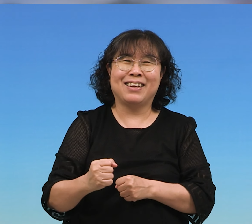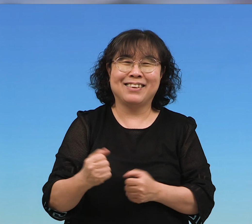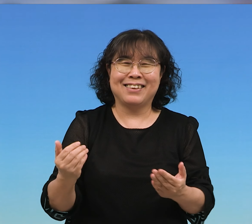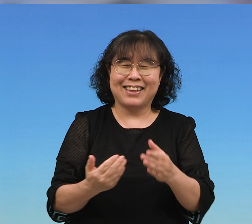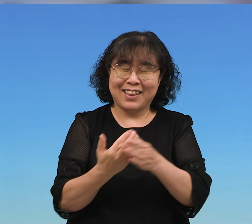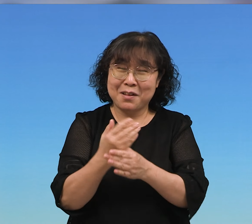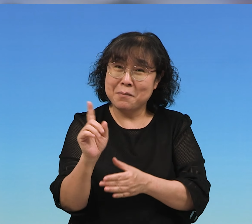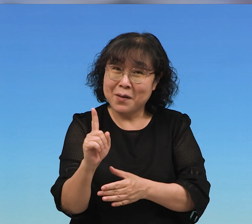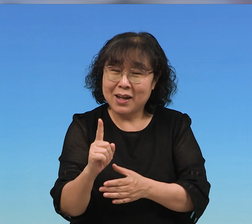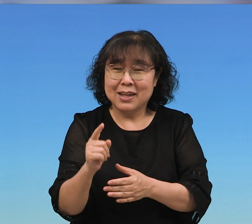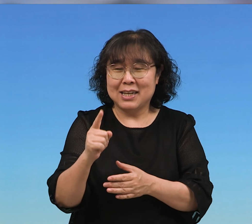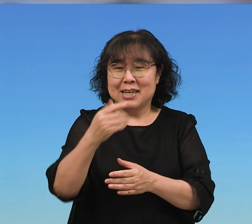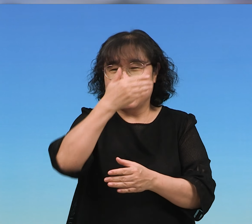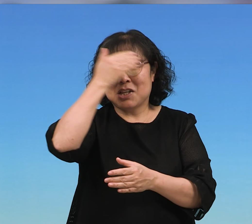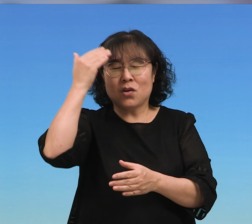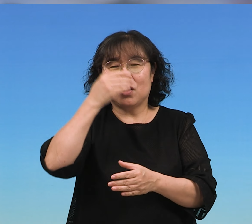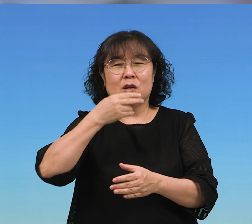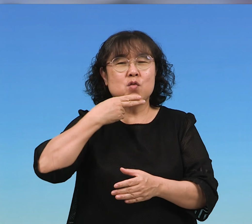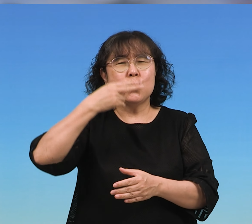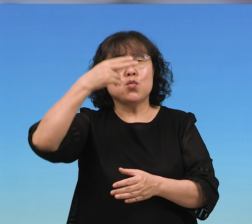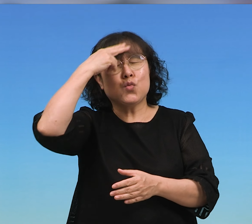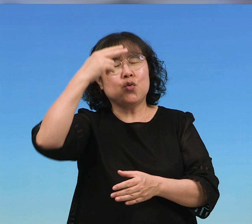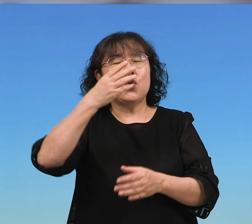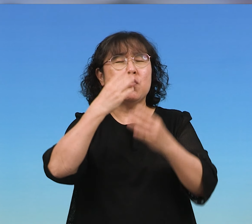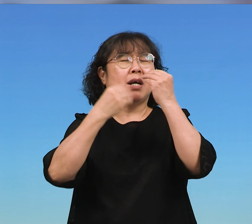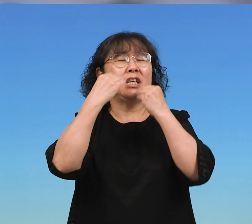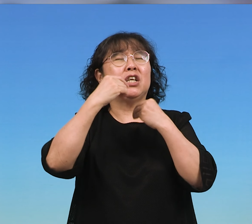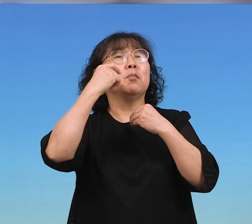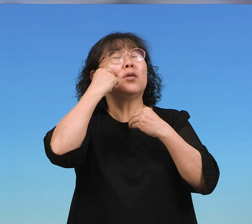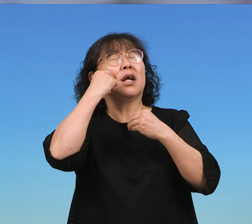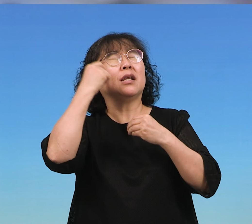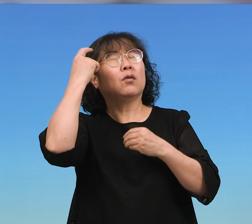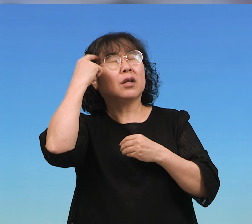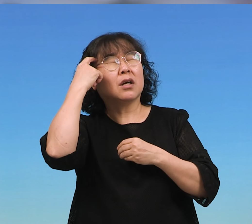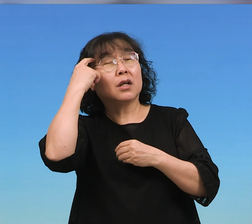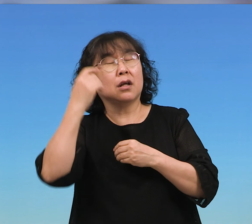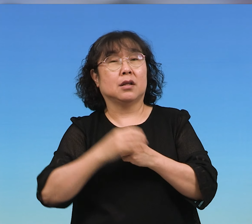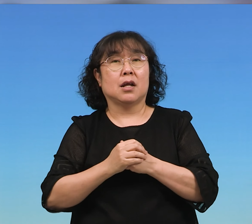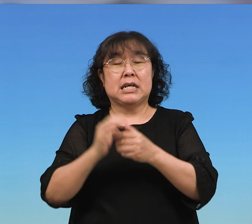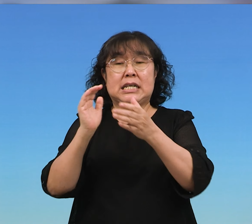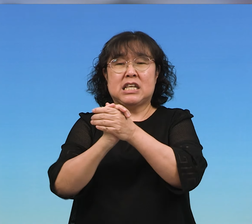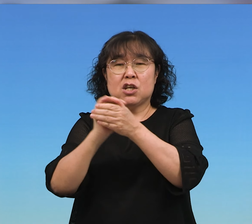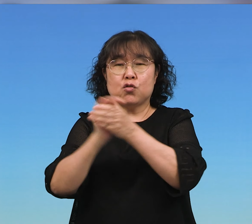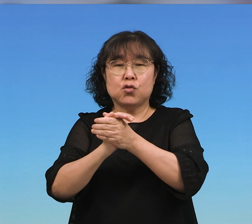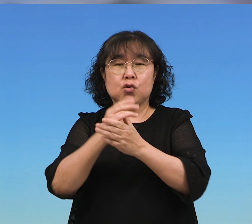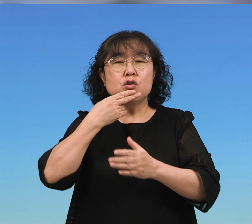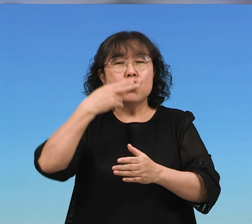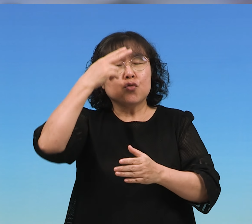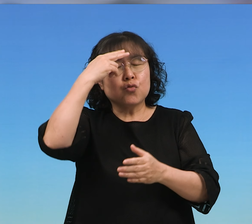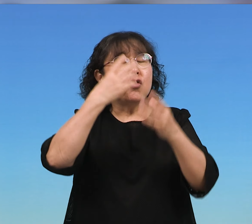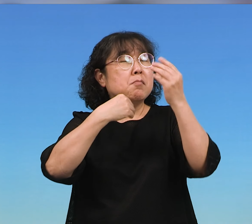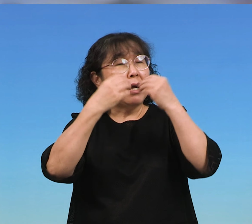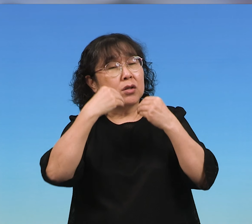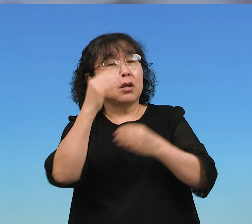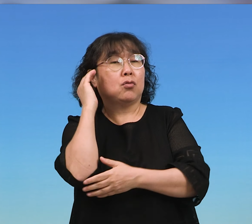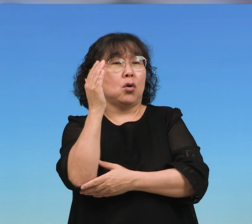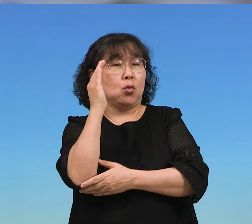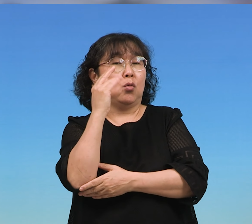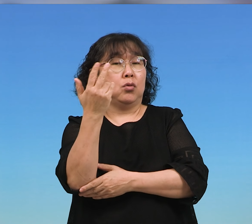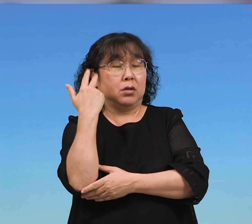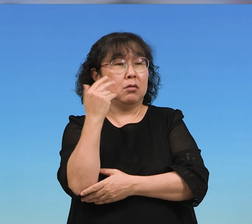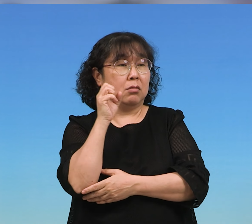아 근데 너무 당황스러운 게 저는 이제 이 청년이 이제 술을 안 하는 사람인데 이제 그날 막 친구들이 폭탄주